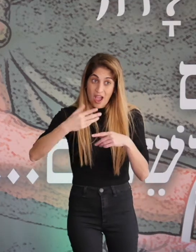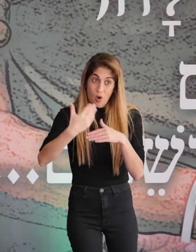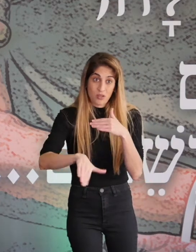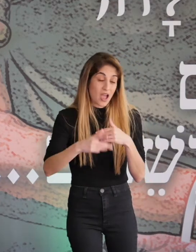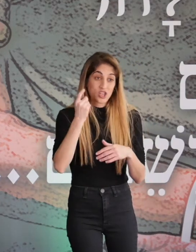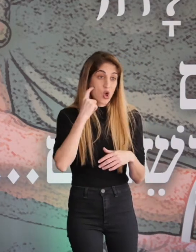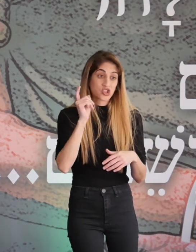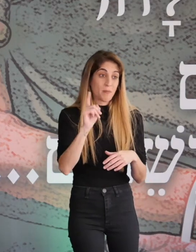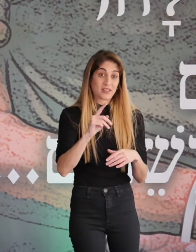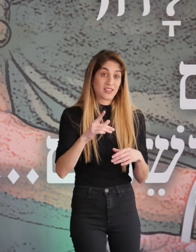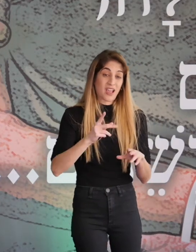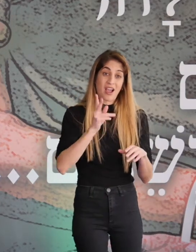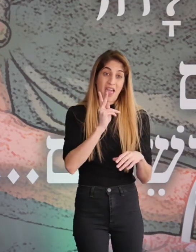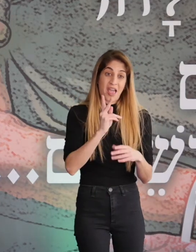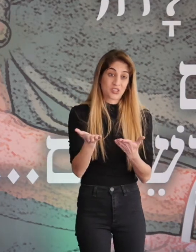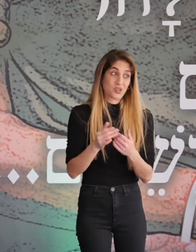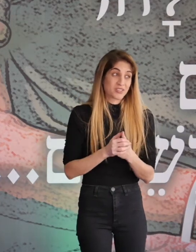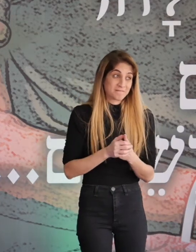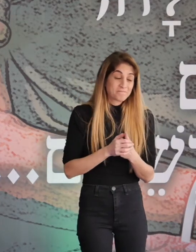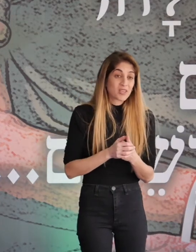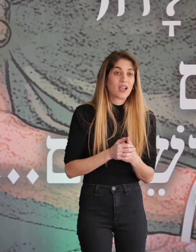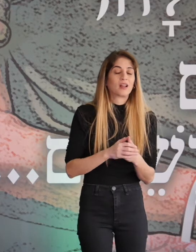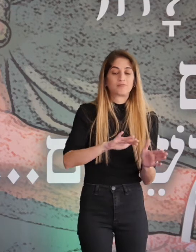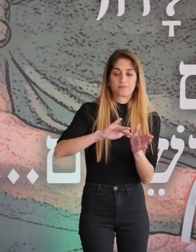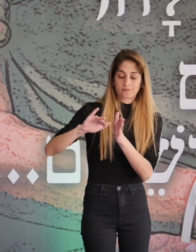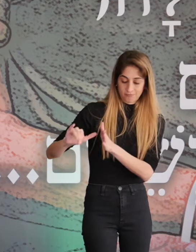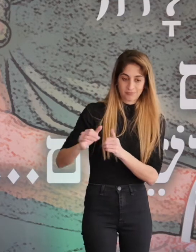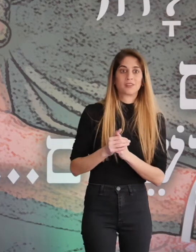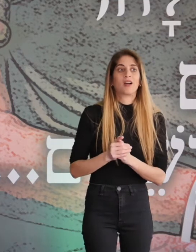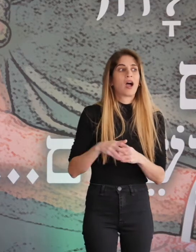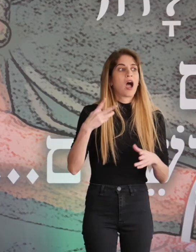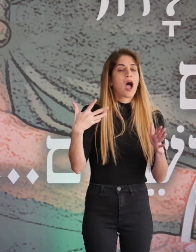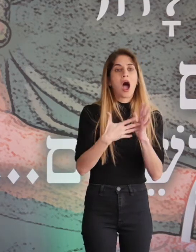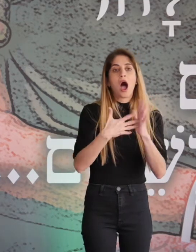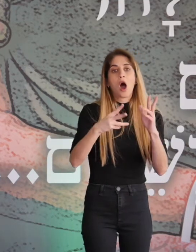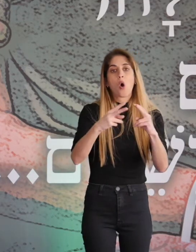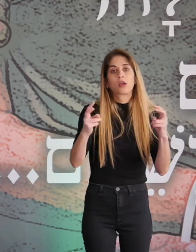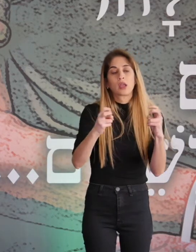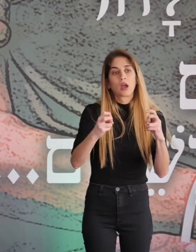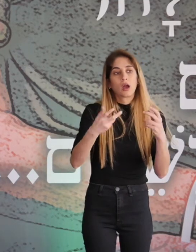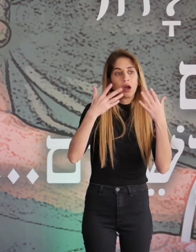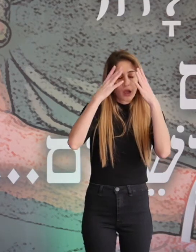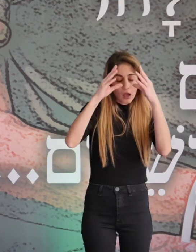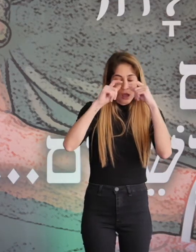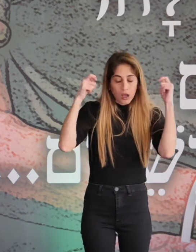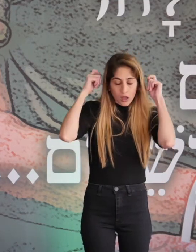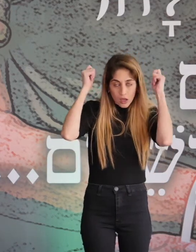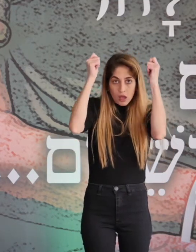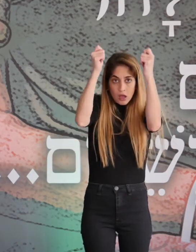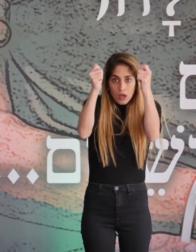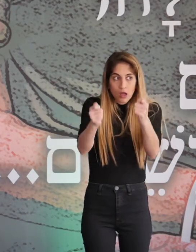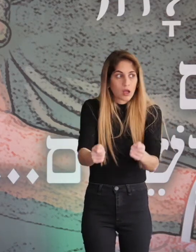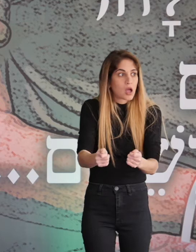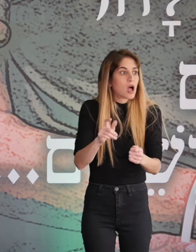אחת את הקללה הזאת. החוקר הסיר את כיסוי העיניים ואת האזיקים,